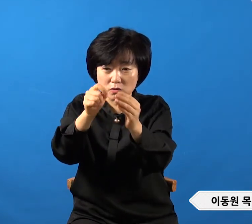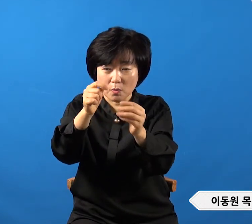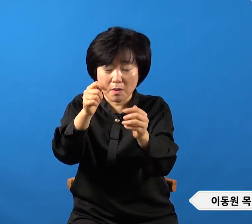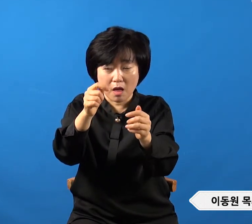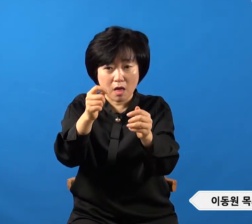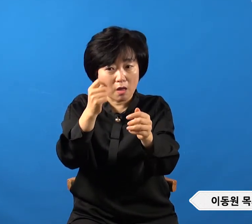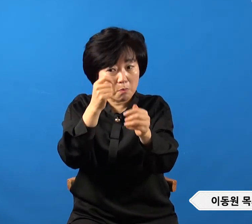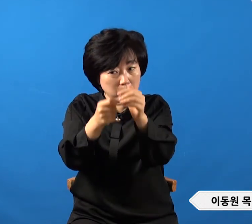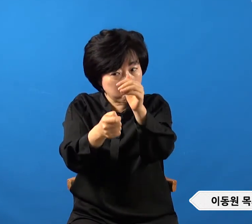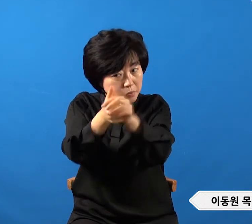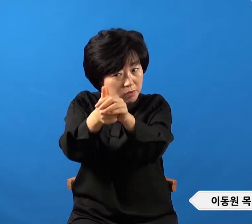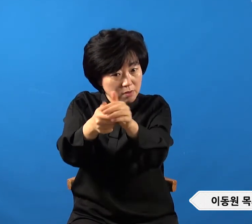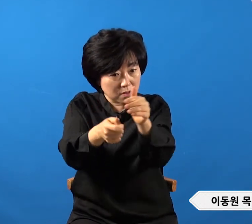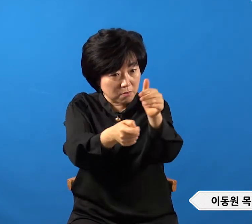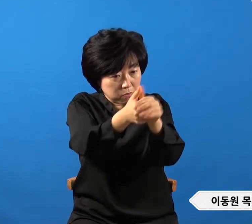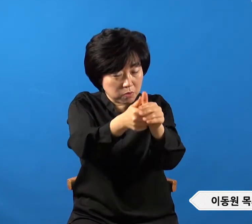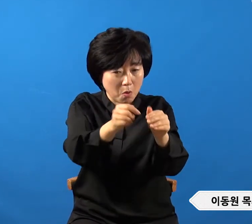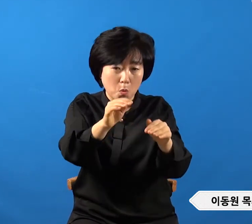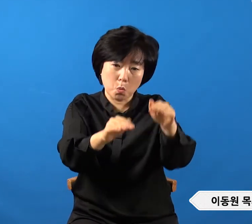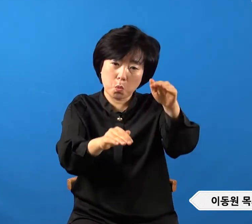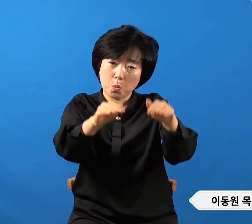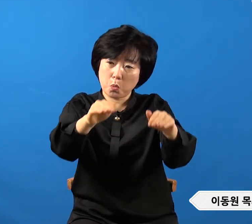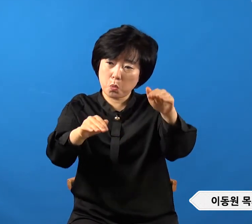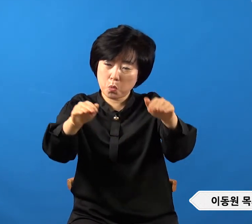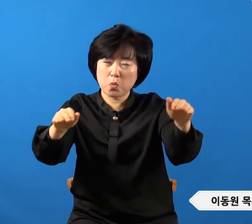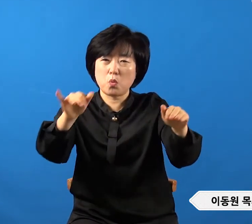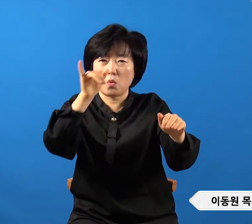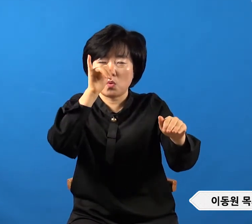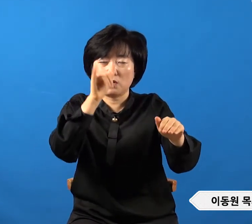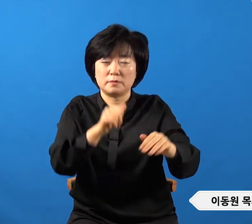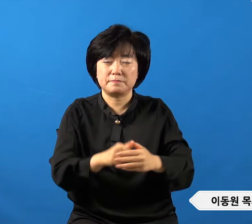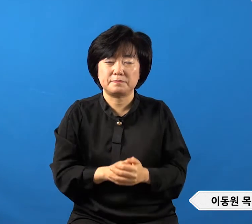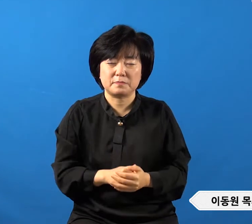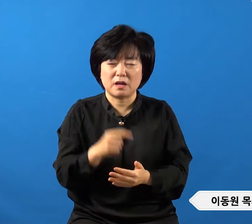구분이 가능해지는 유해 식물이 바로 가라지죠.